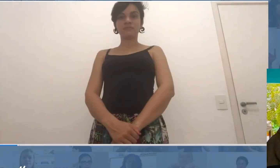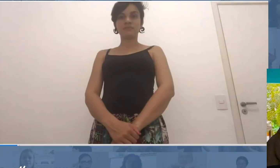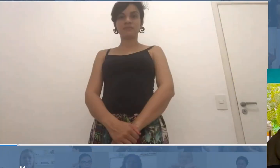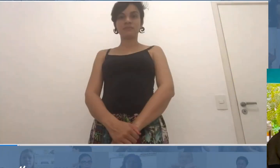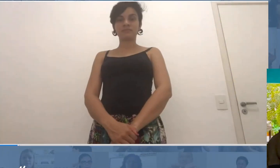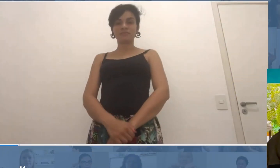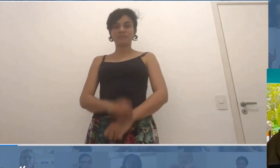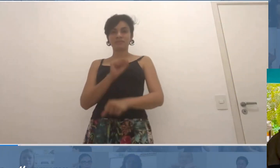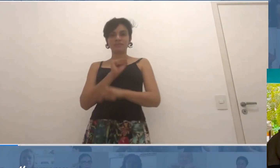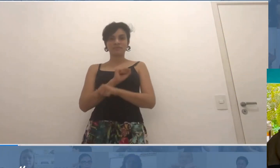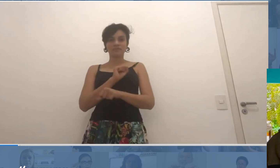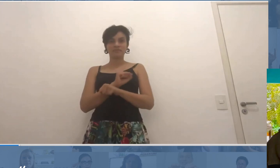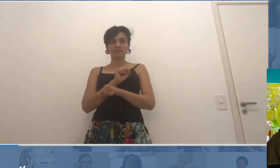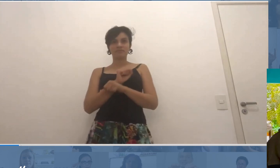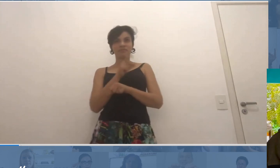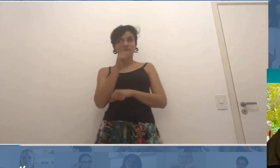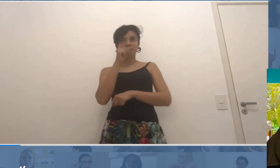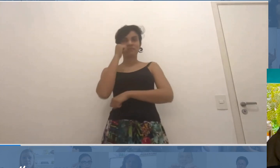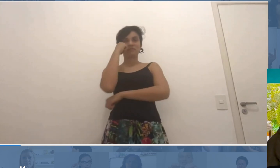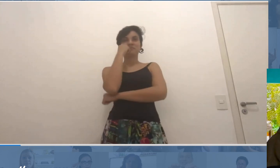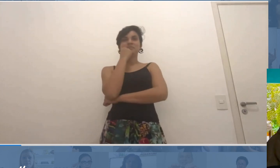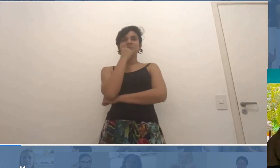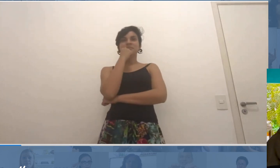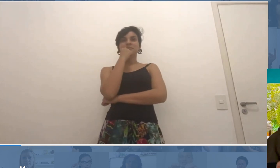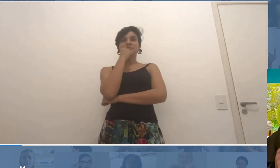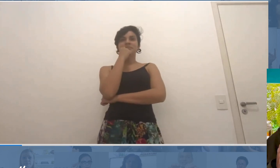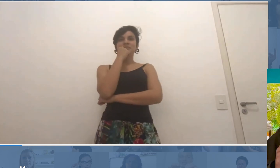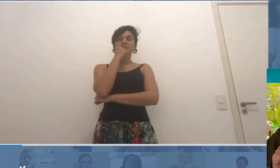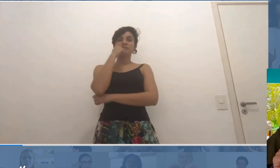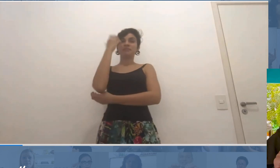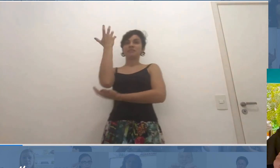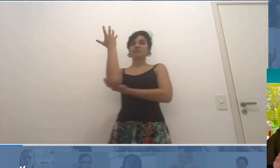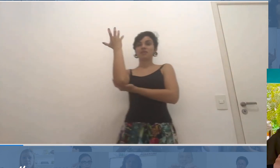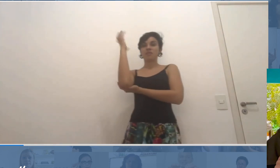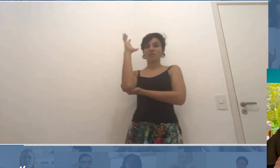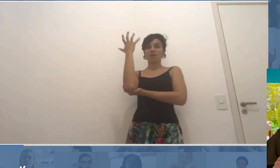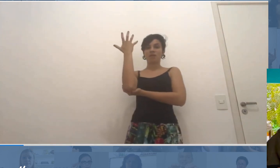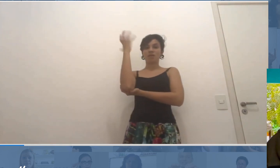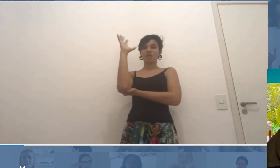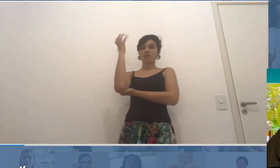se apresentou, tal. Não que vai esperar.